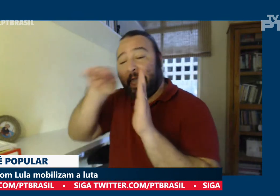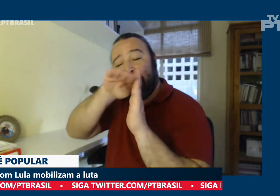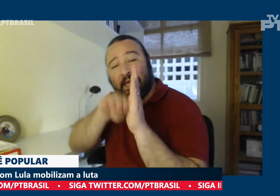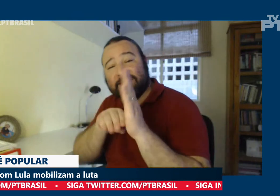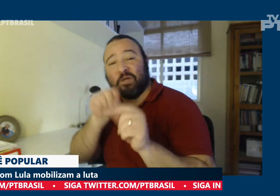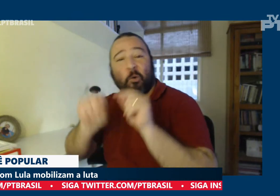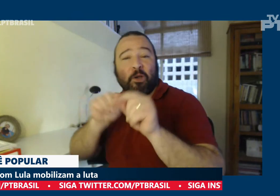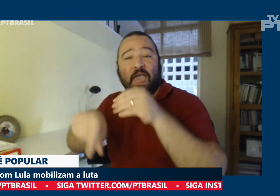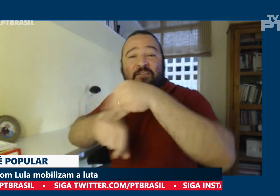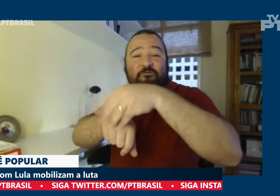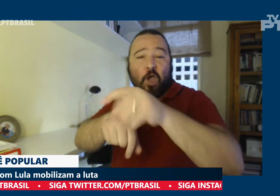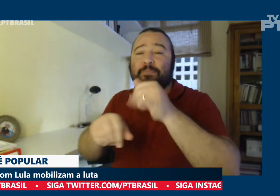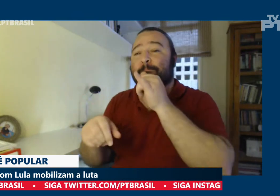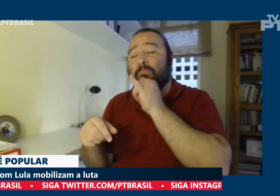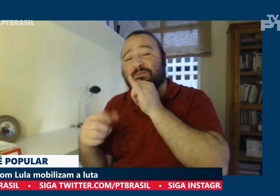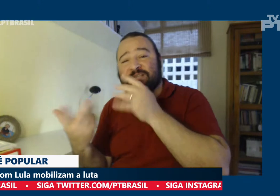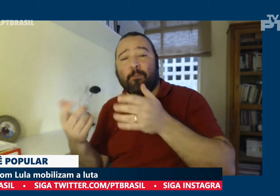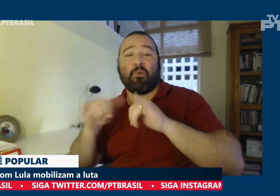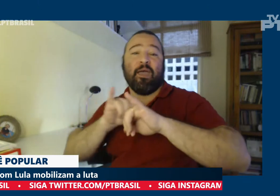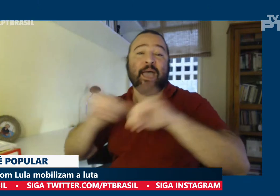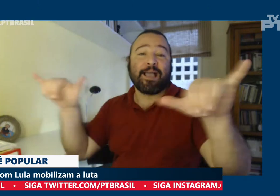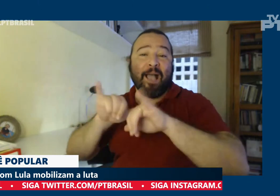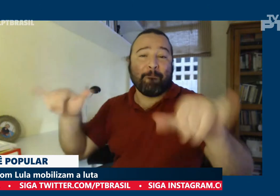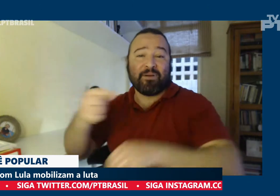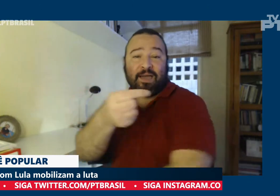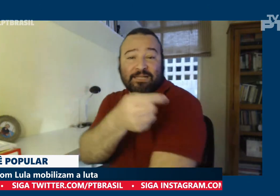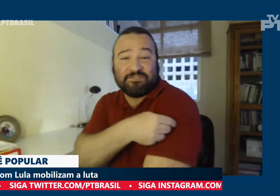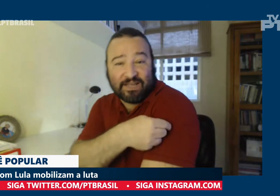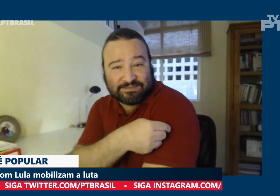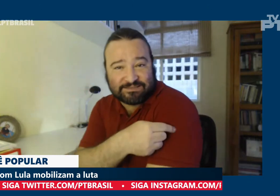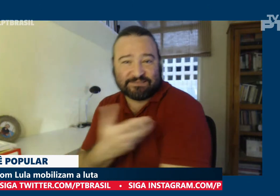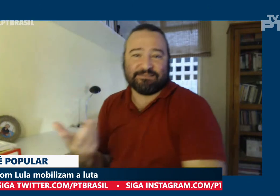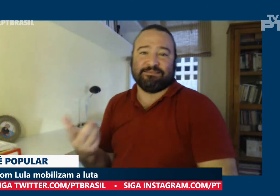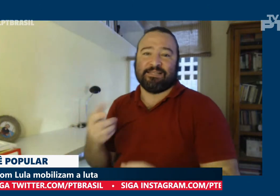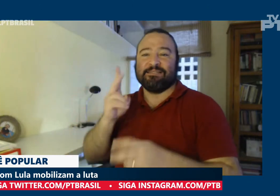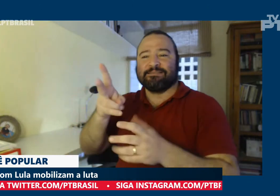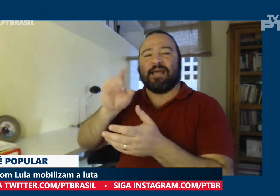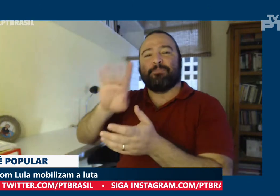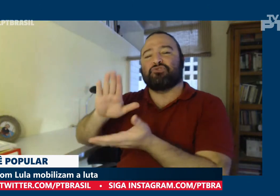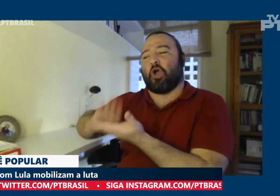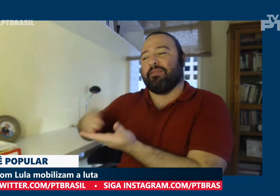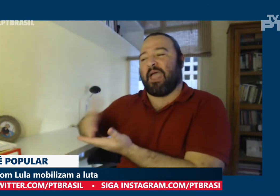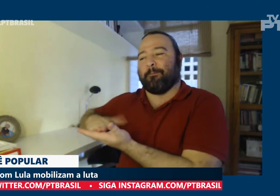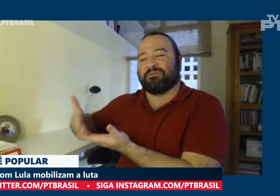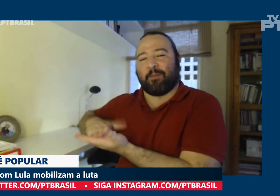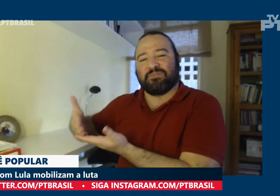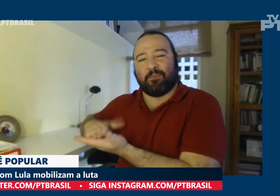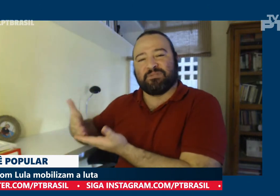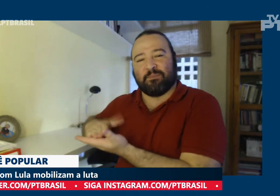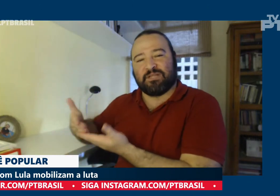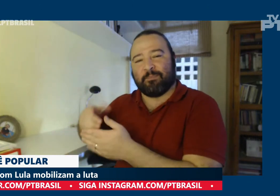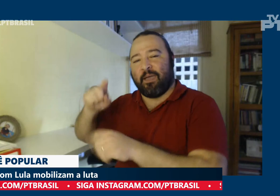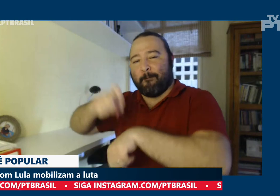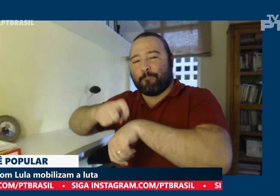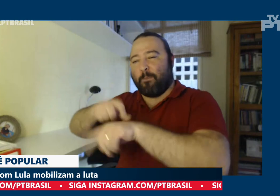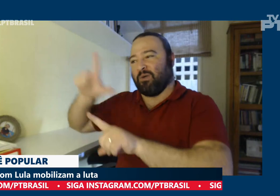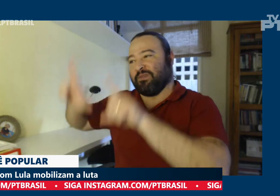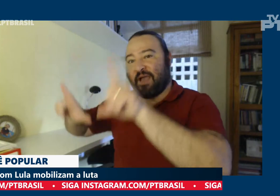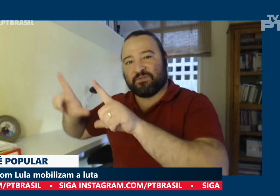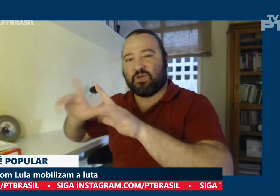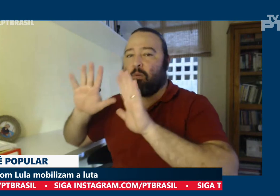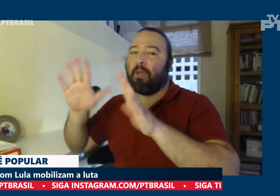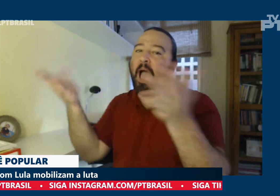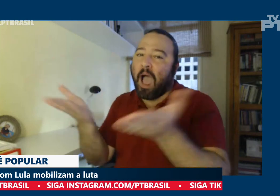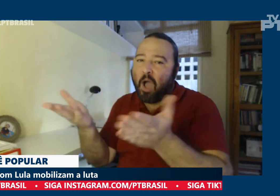real valor da comunidade surda. O que há de propostas, o que precisa ser divulgado, por exemplo, as questões de